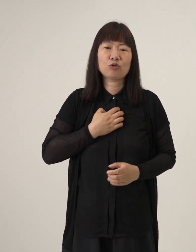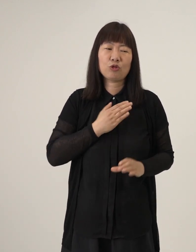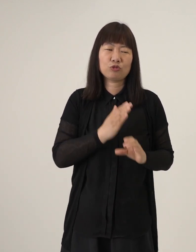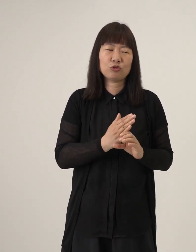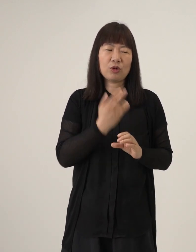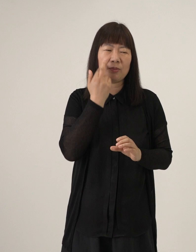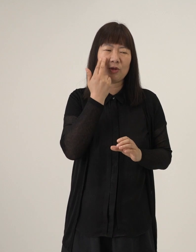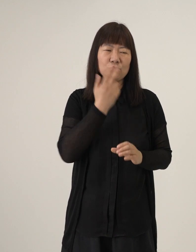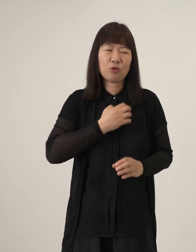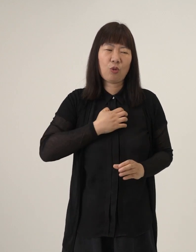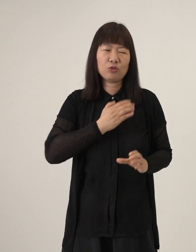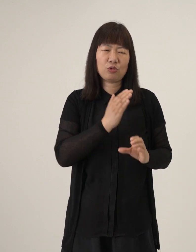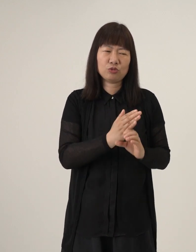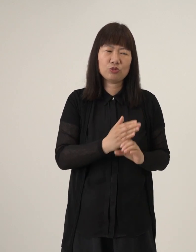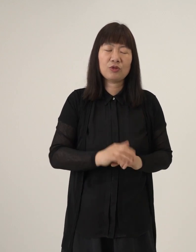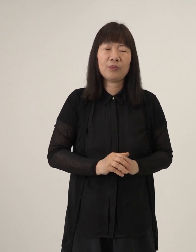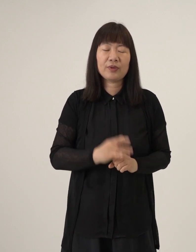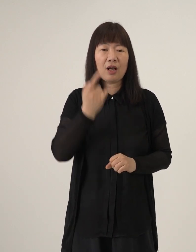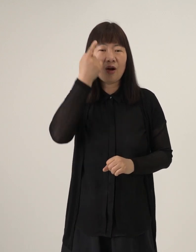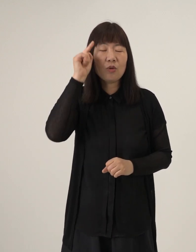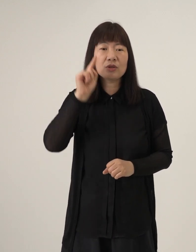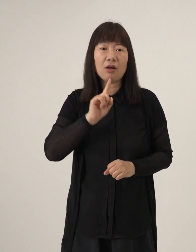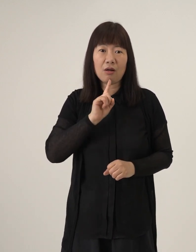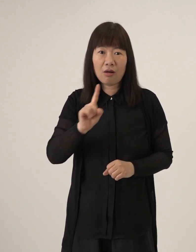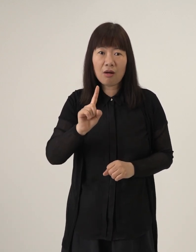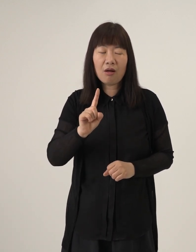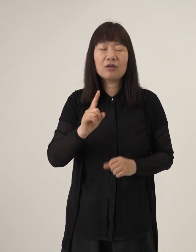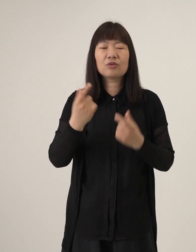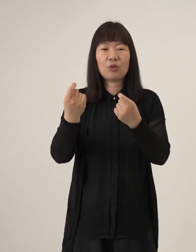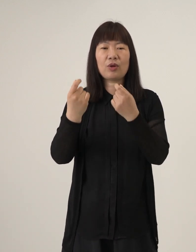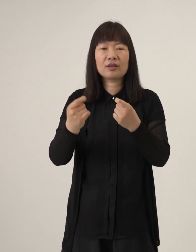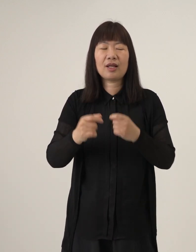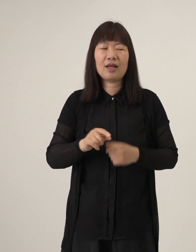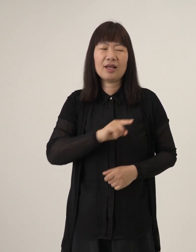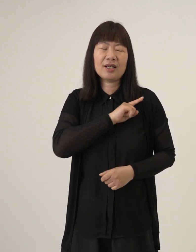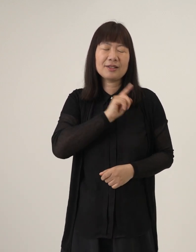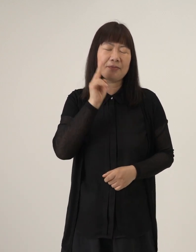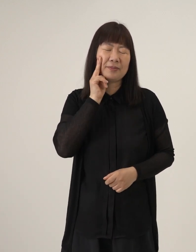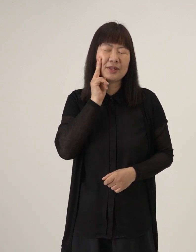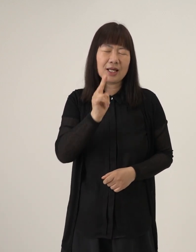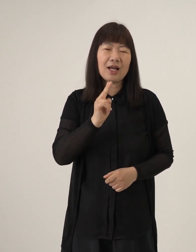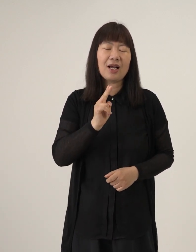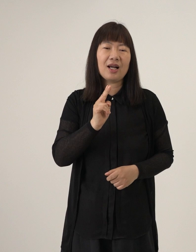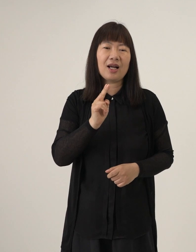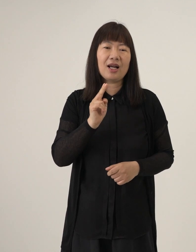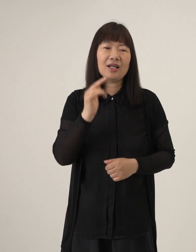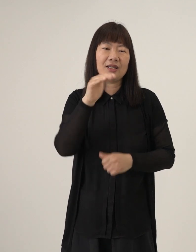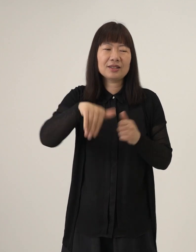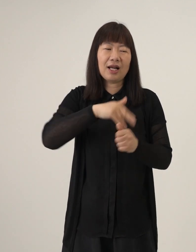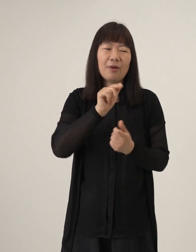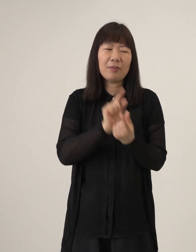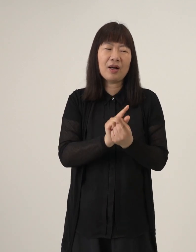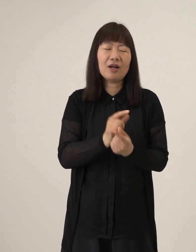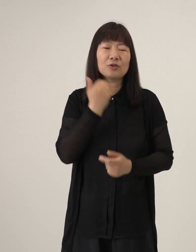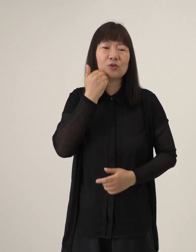미국도 긴장을 하고 있고, 러시아는 말할 것도 없고, 가장 비참한 것이 우크라이나